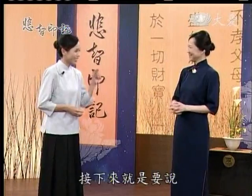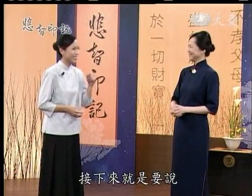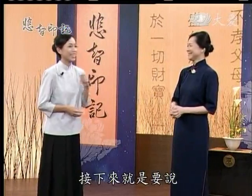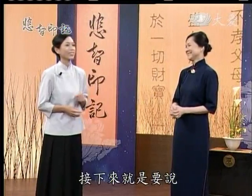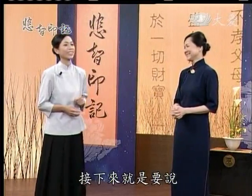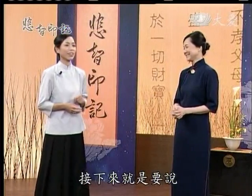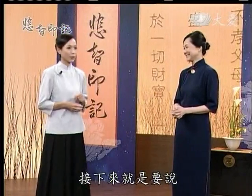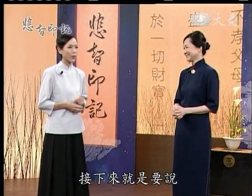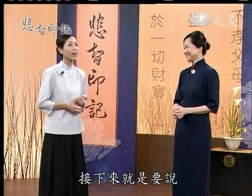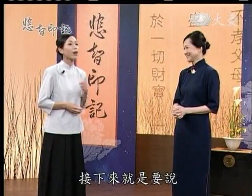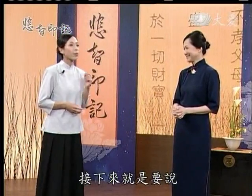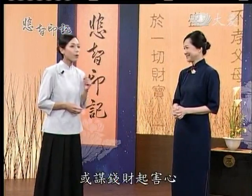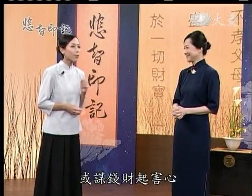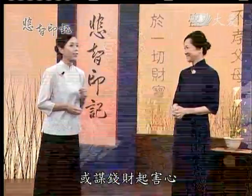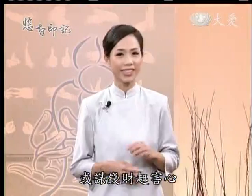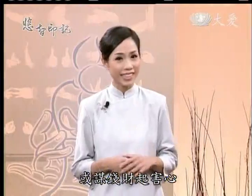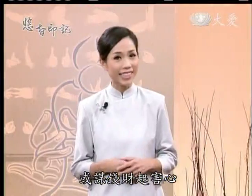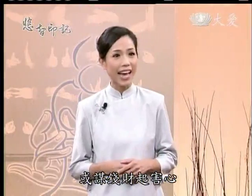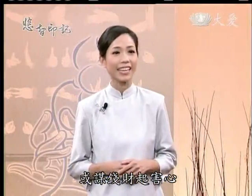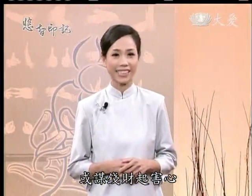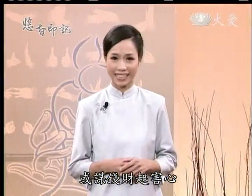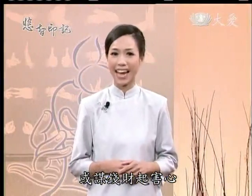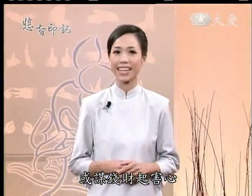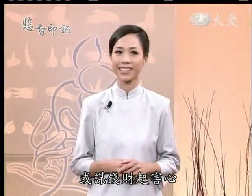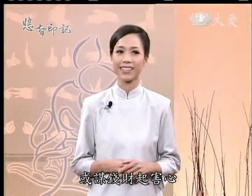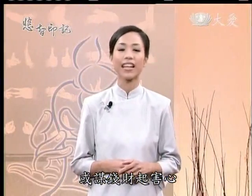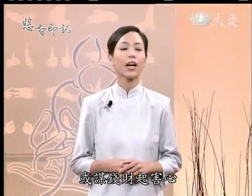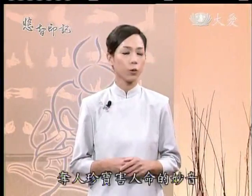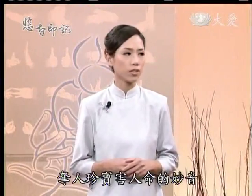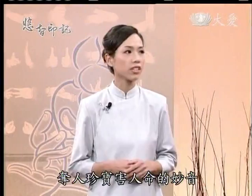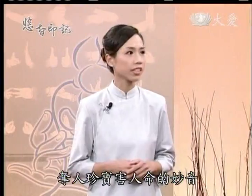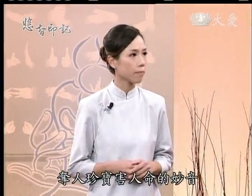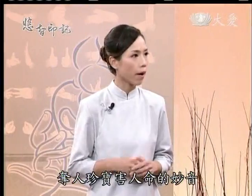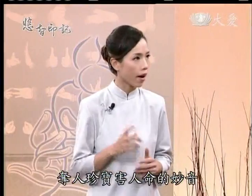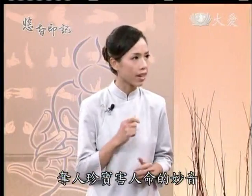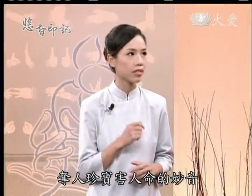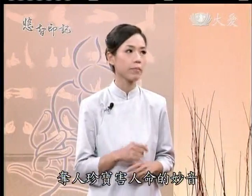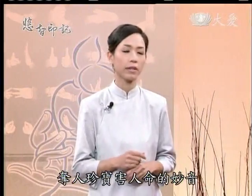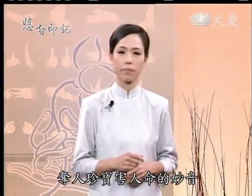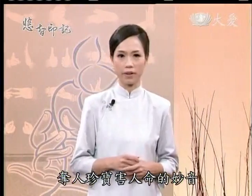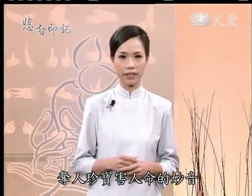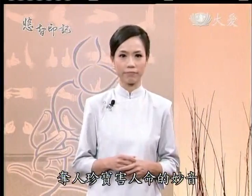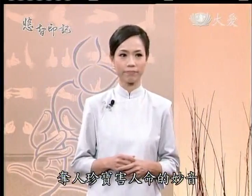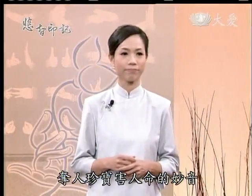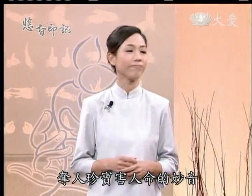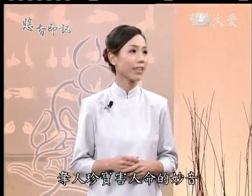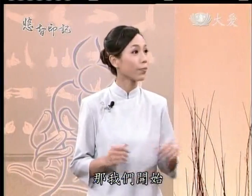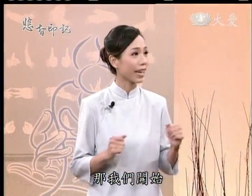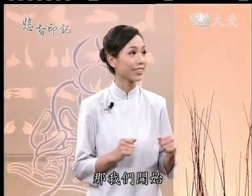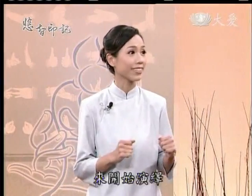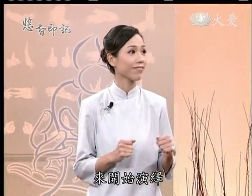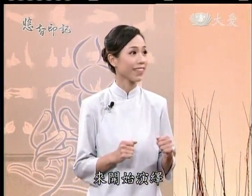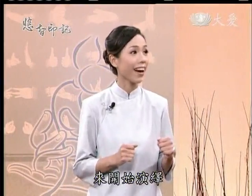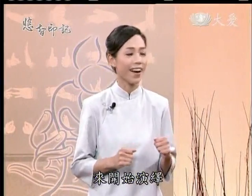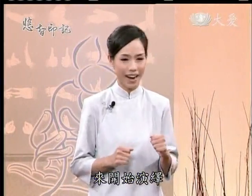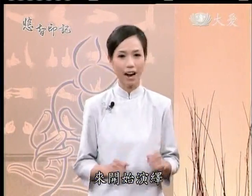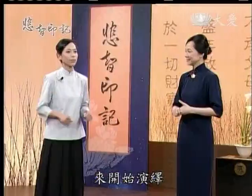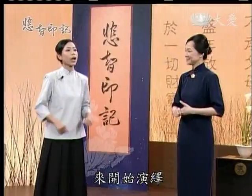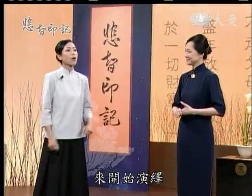接下来就是要说祸谋钱财起害心，夺人珍宝害人命的妙义。那我们开始 来开始演绎。